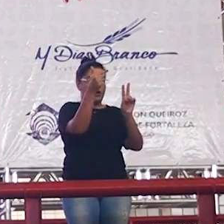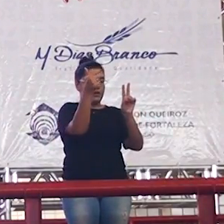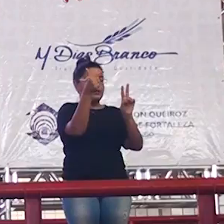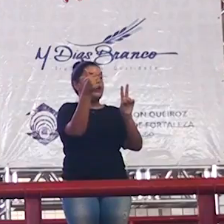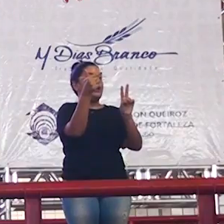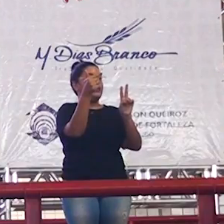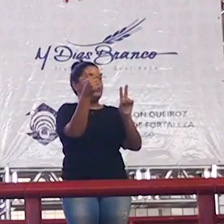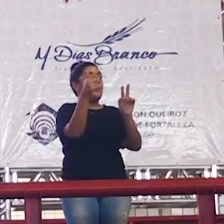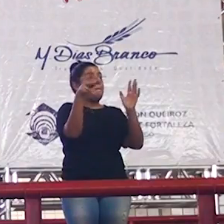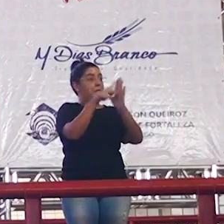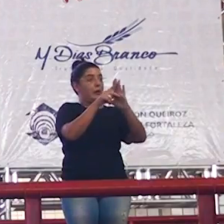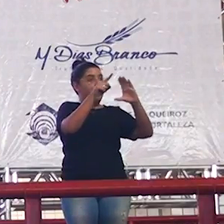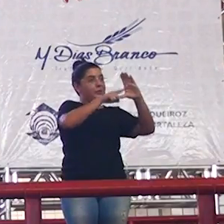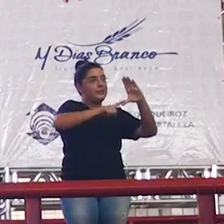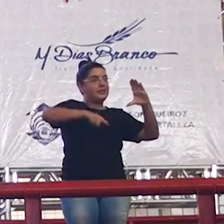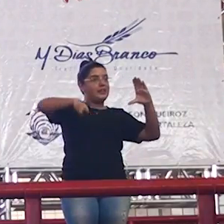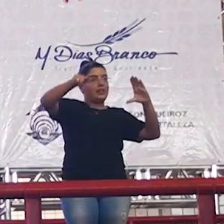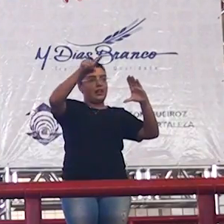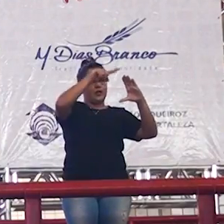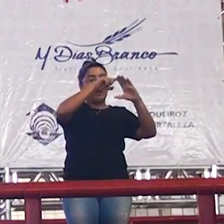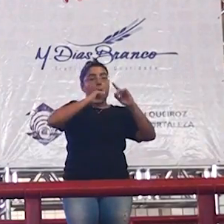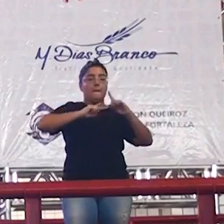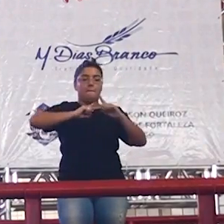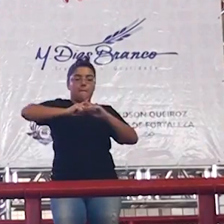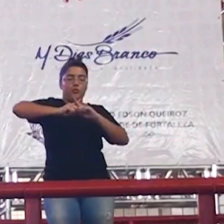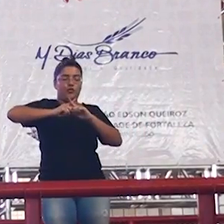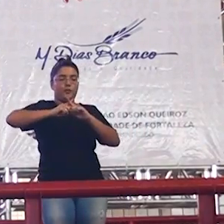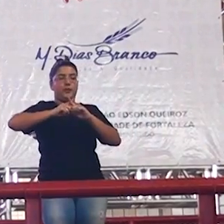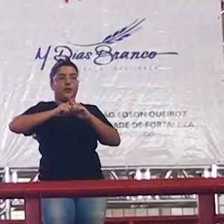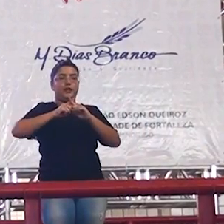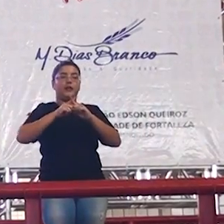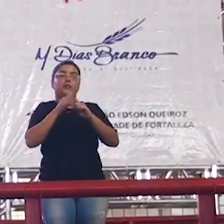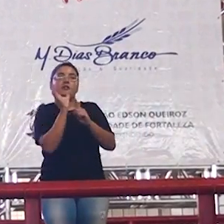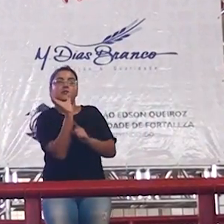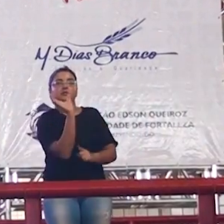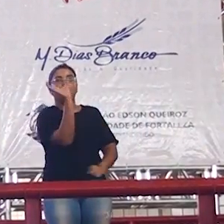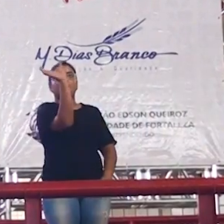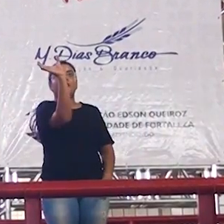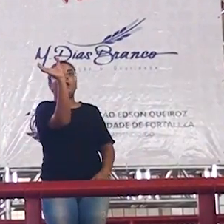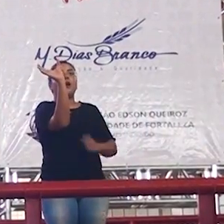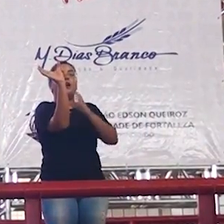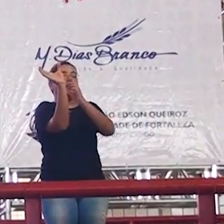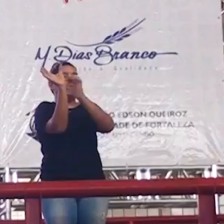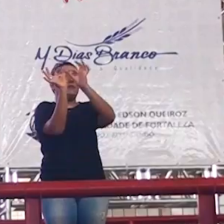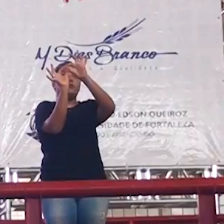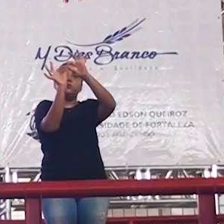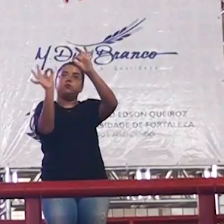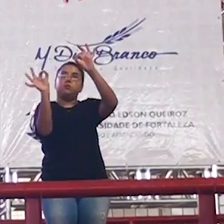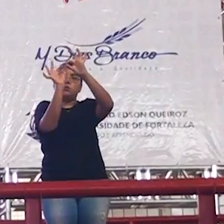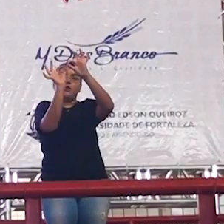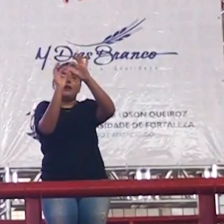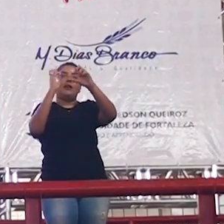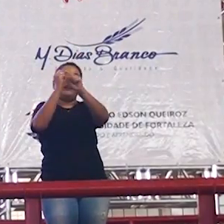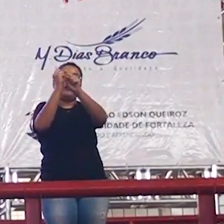é a área do círculo, multiplicado pelo ângulo desse setor, dividido